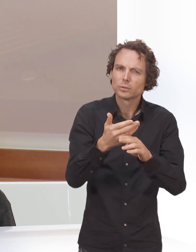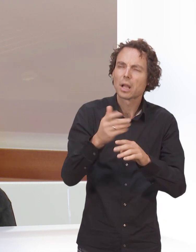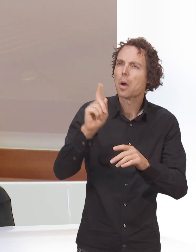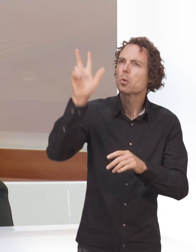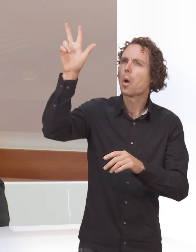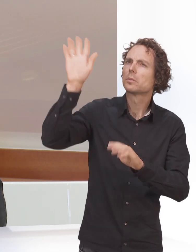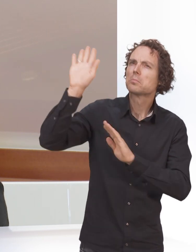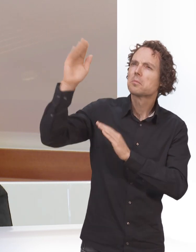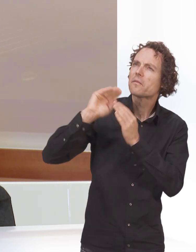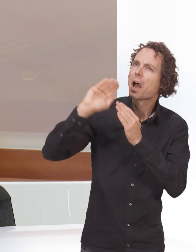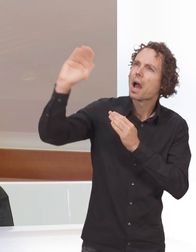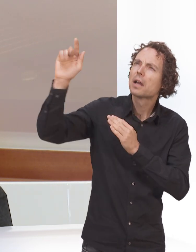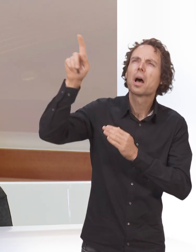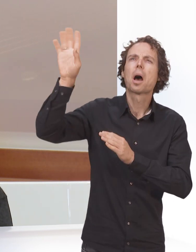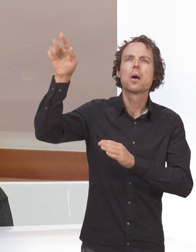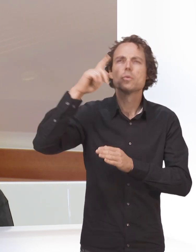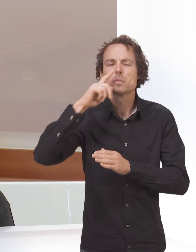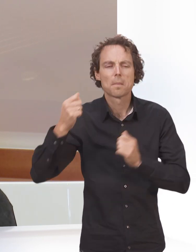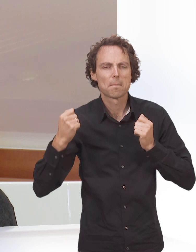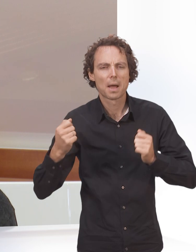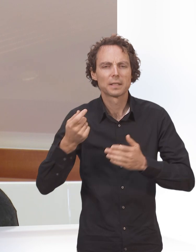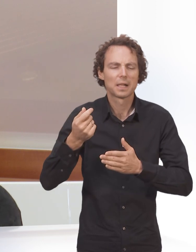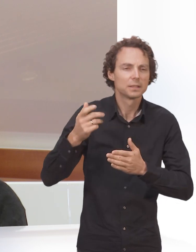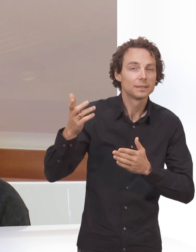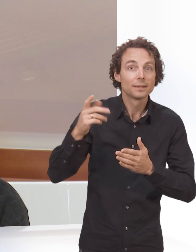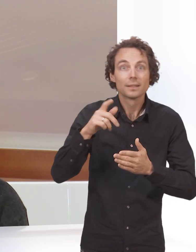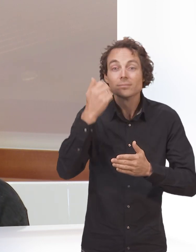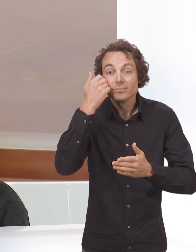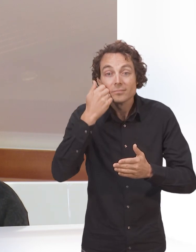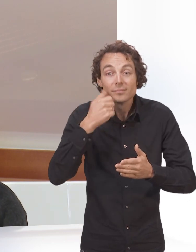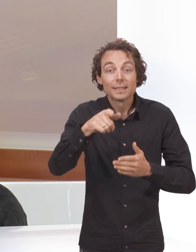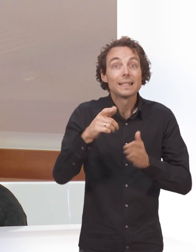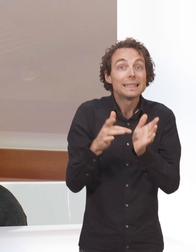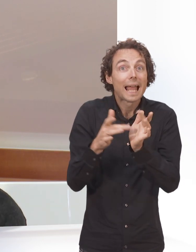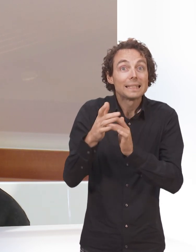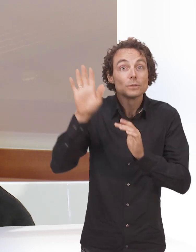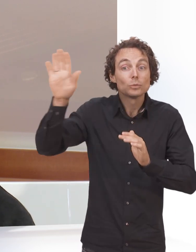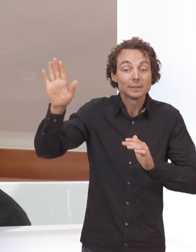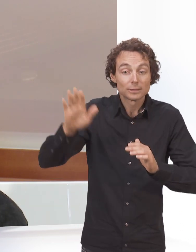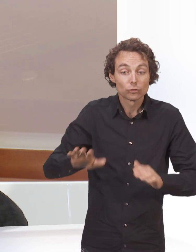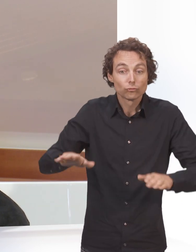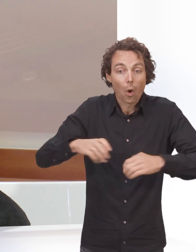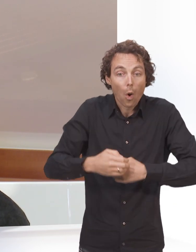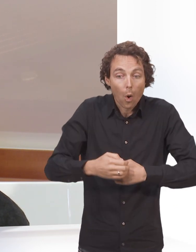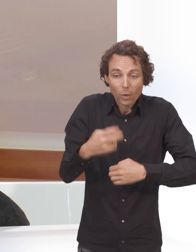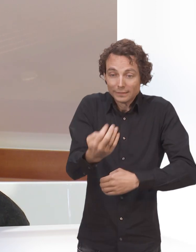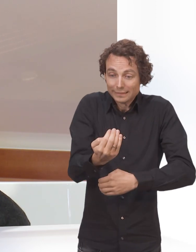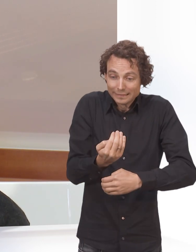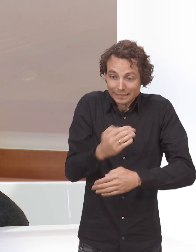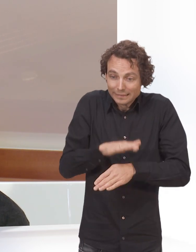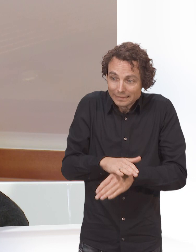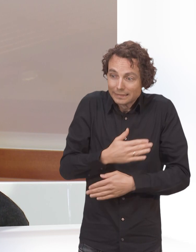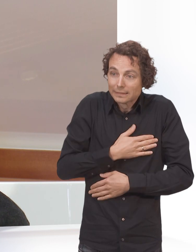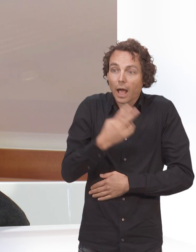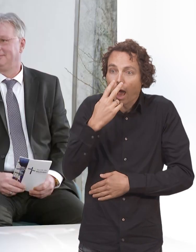vom Weiten. Dem geht es nur um Macht und Geld. Sag ich, krabbeln Sie doch mal ganz nah auf den Schoß von Jesus. Kommen Sie an sein Herz. Da merken Sie, es geht um Liebe